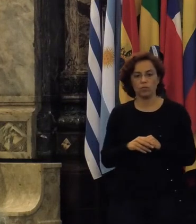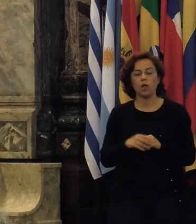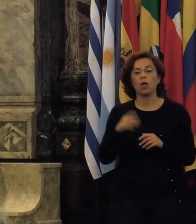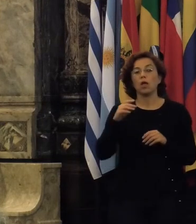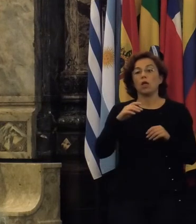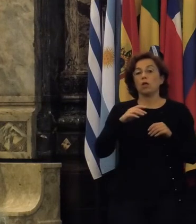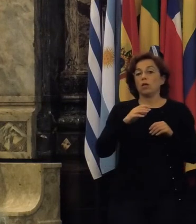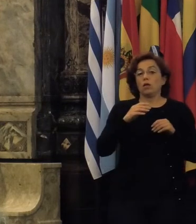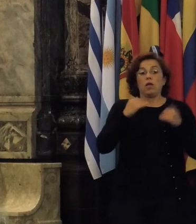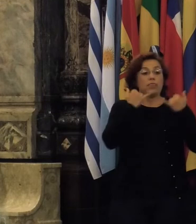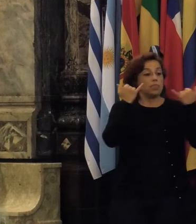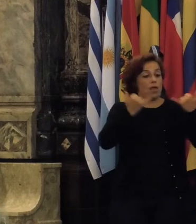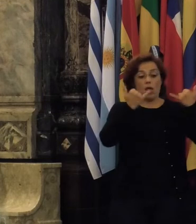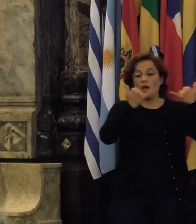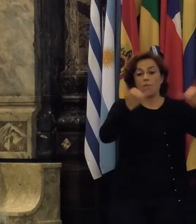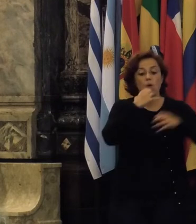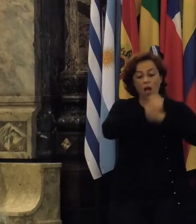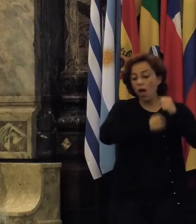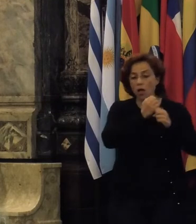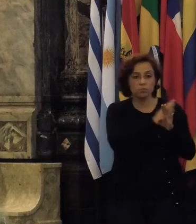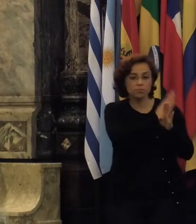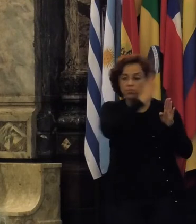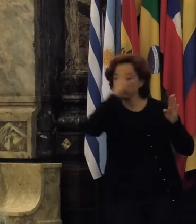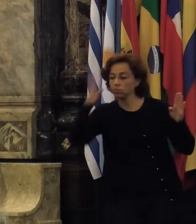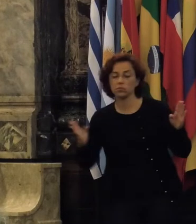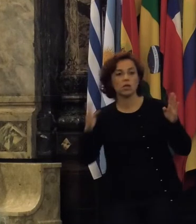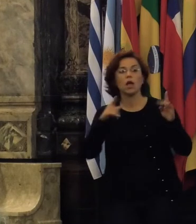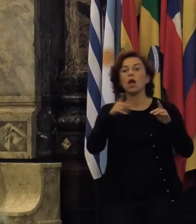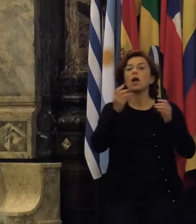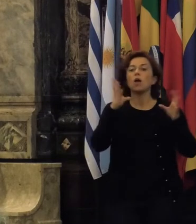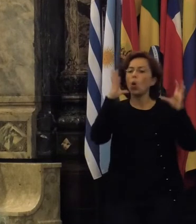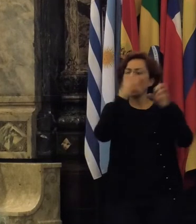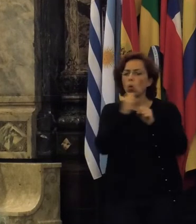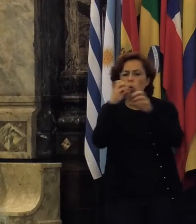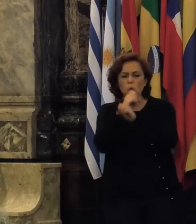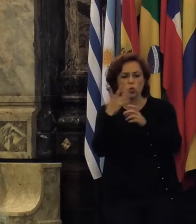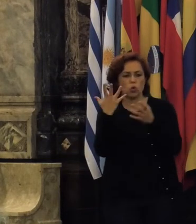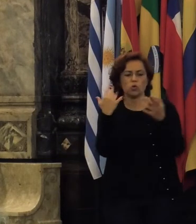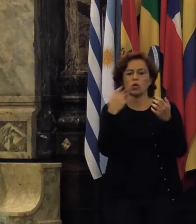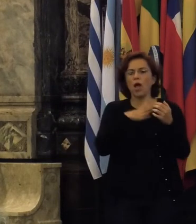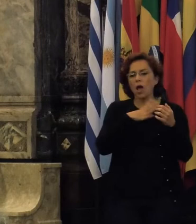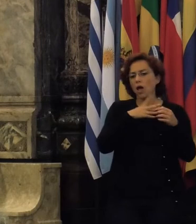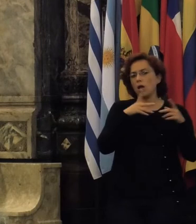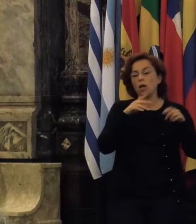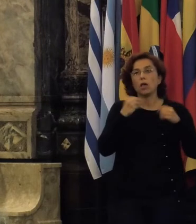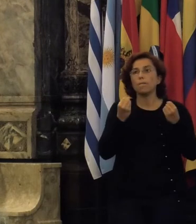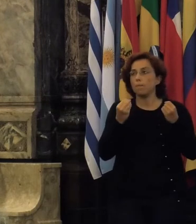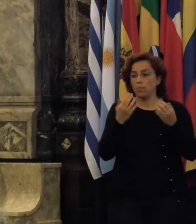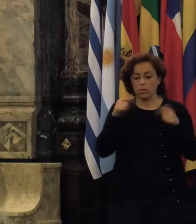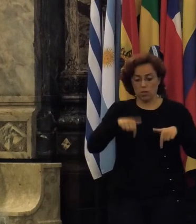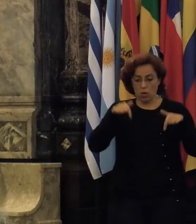Todos los tiempos son, para quien experimenta su contemporaneidad, oscuros. Todos los tiempos, es decir, que lo que nos está pasando